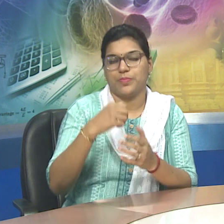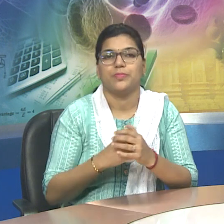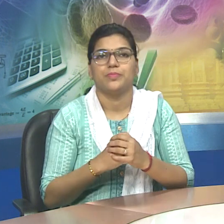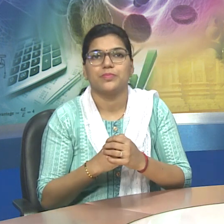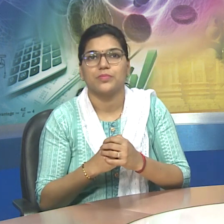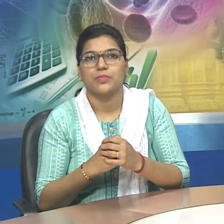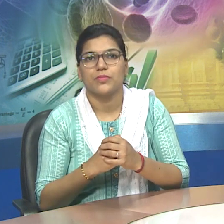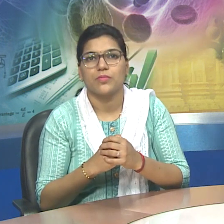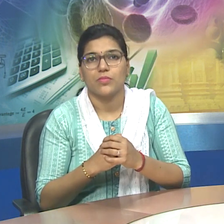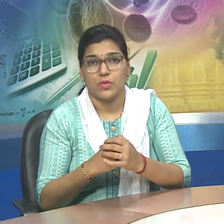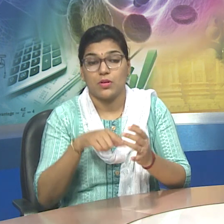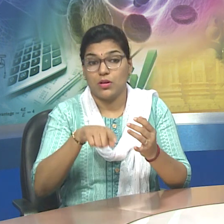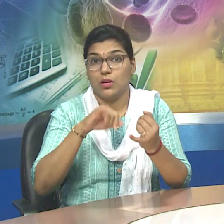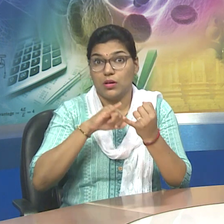पहले हम राज्य के बारे में बात करते हैं।